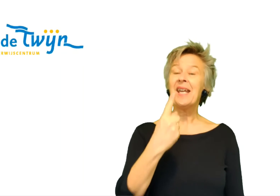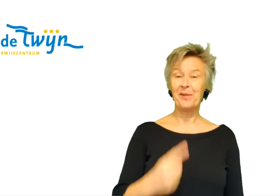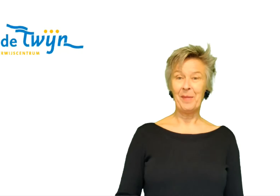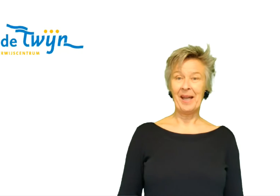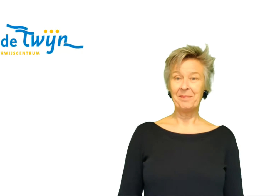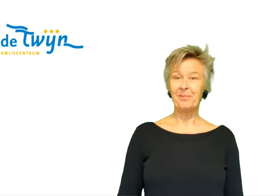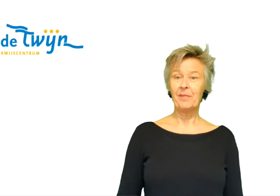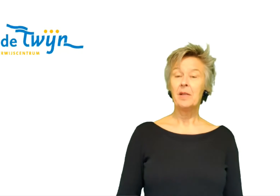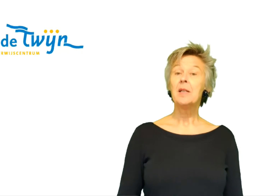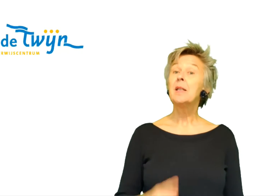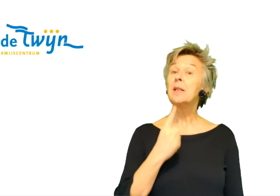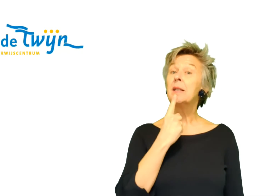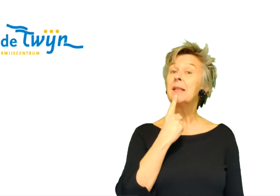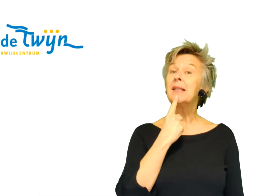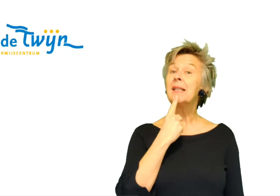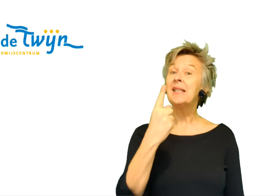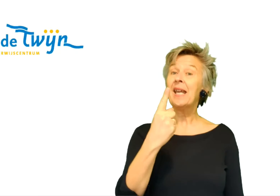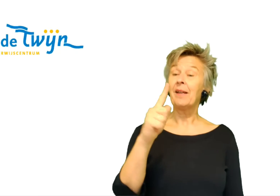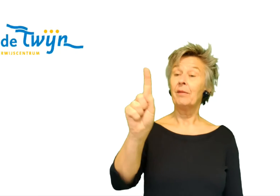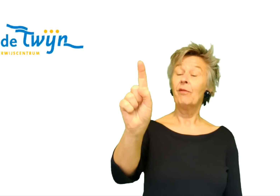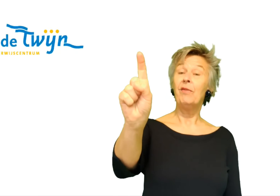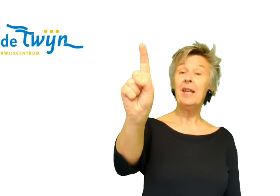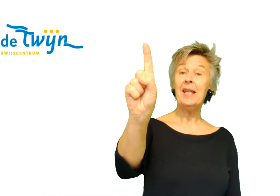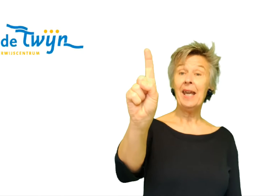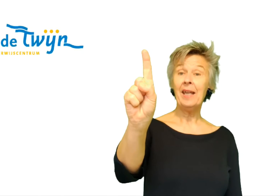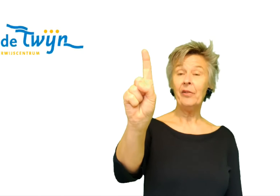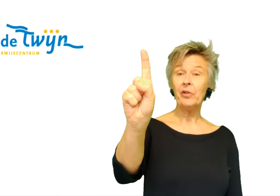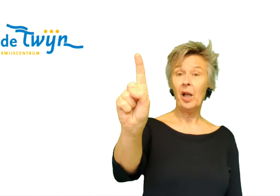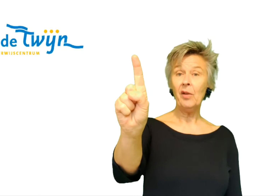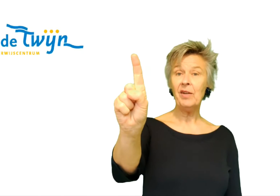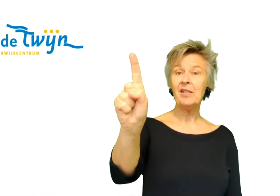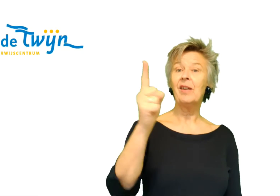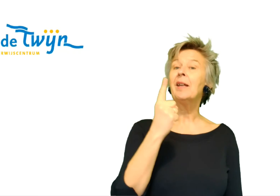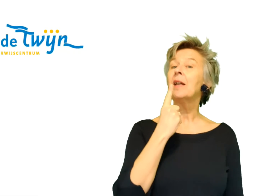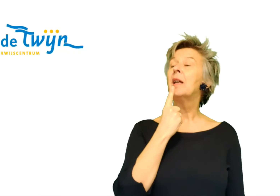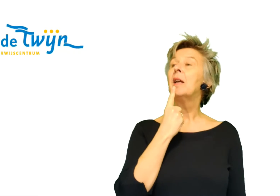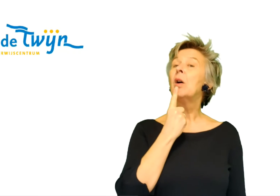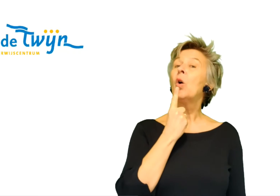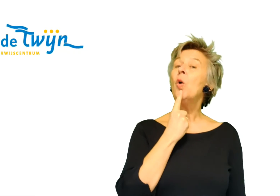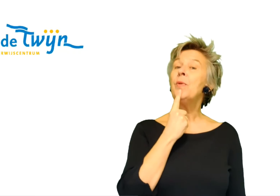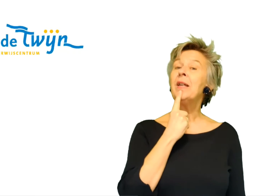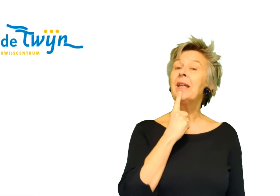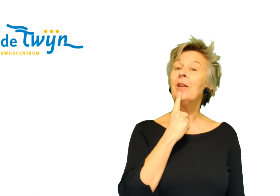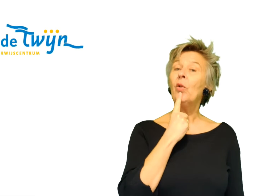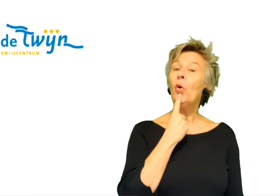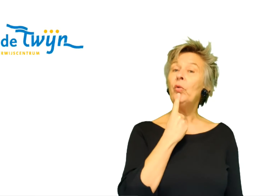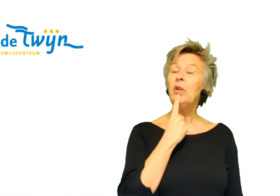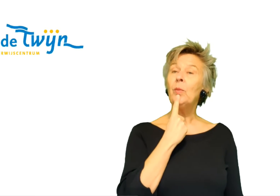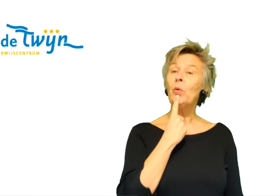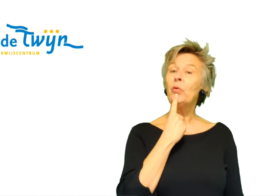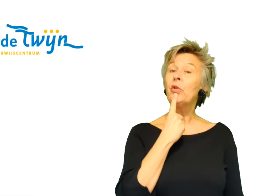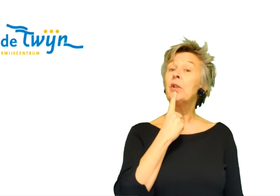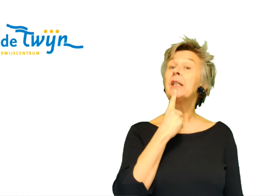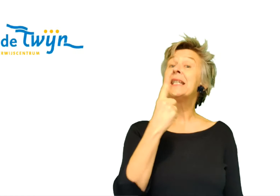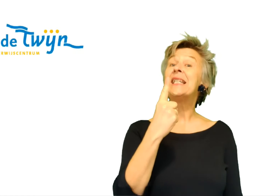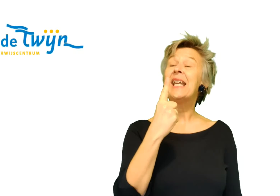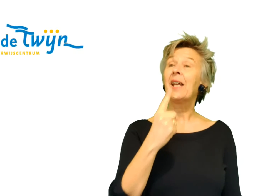Zeg het maar. Zeg het. Weer die één hand, alle vingers weg. Op je kin, onder je mond. Zeg het